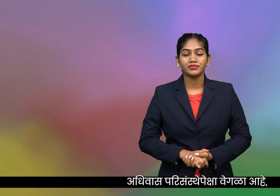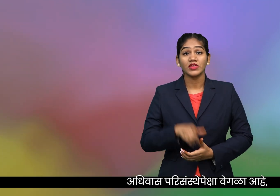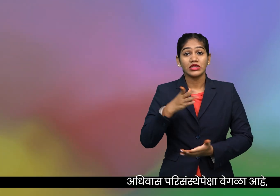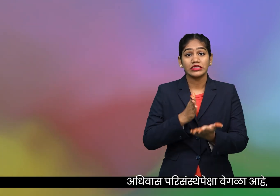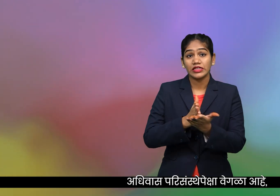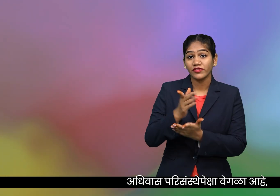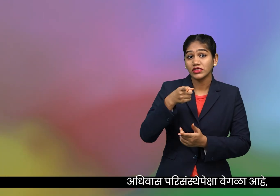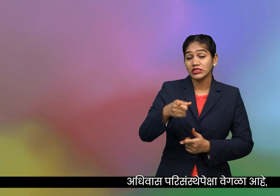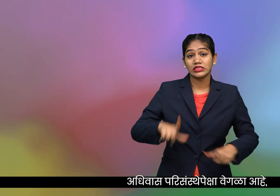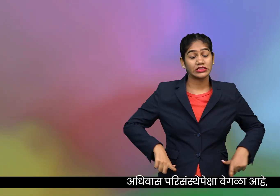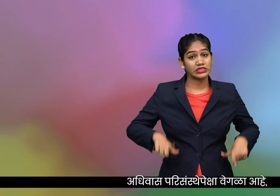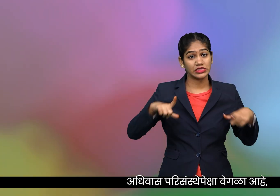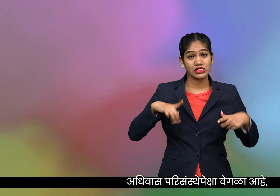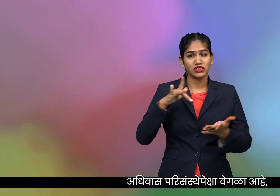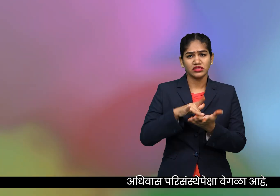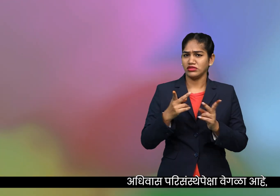अधिवास